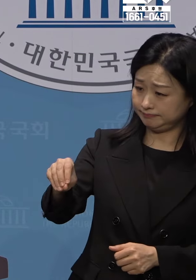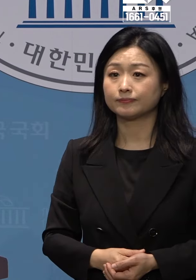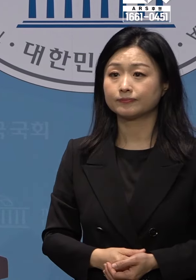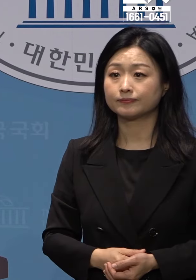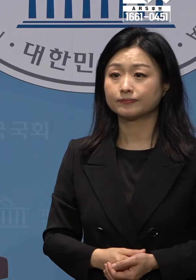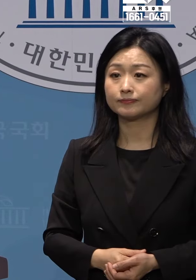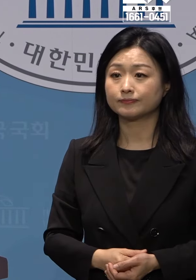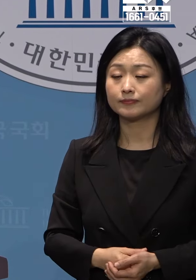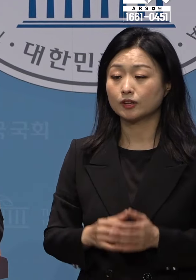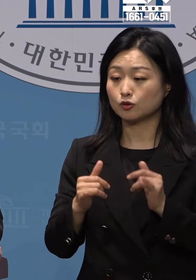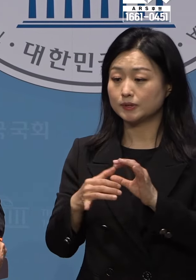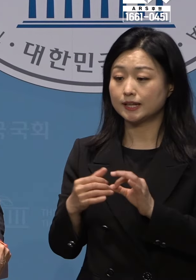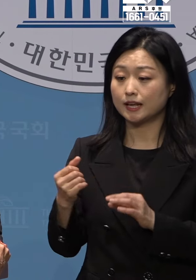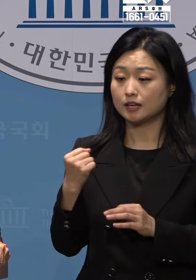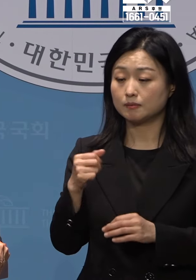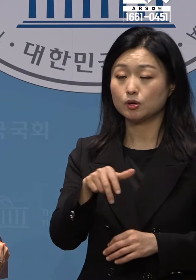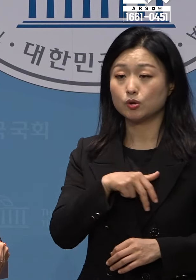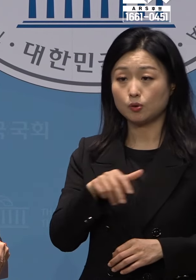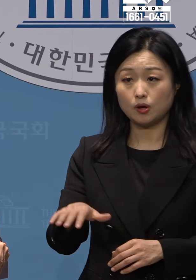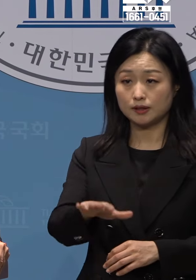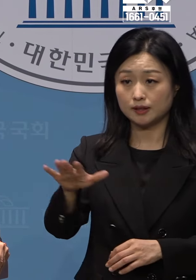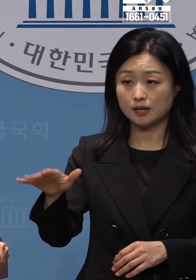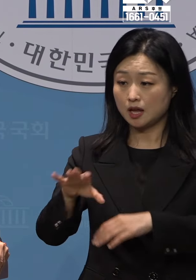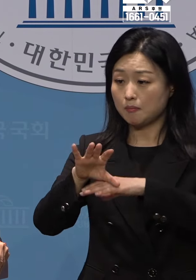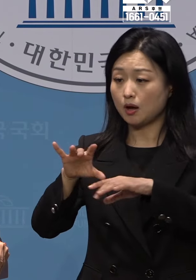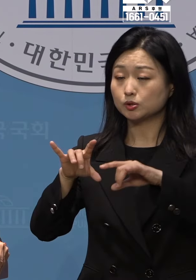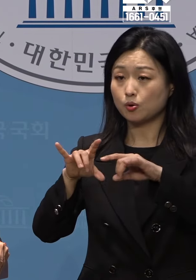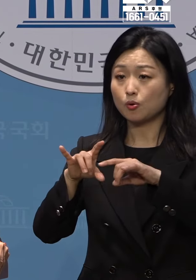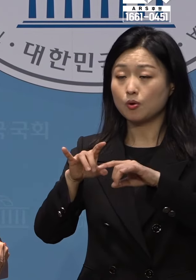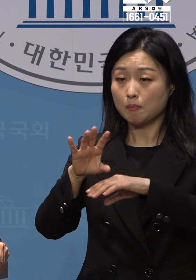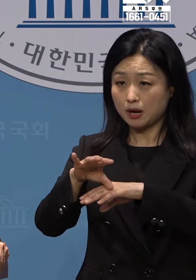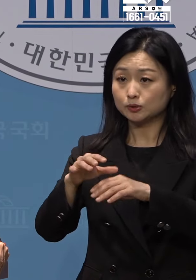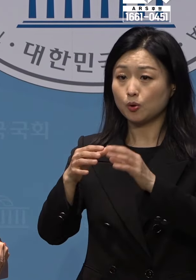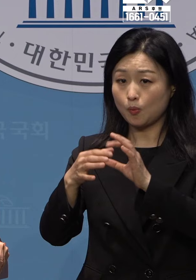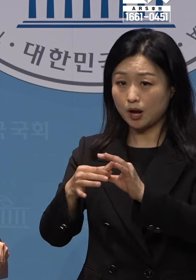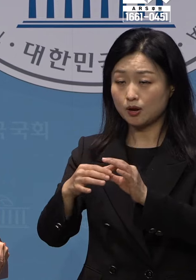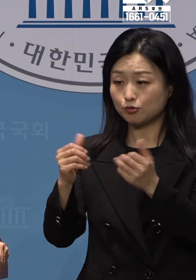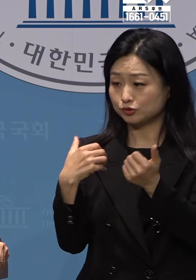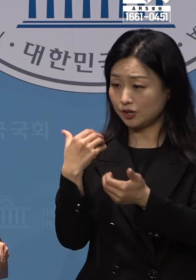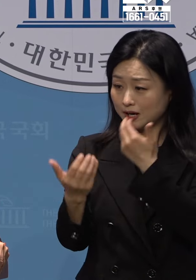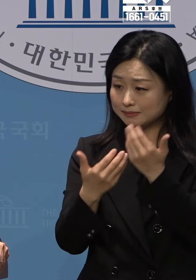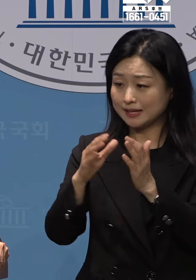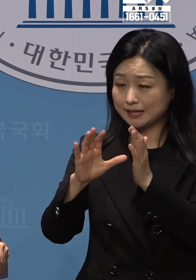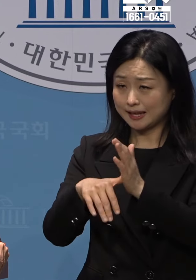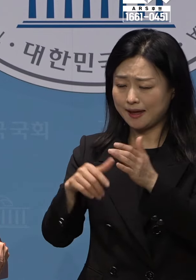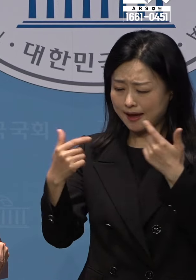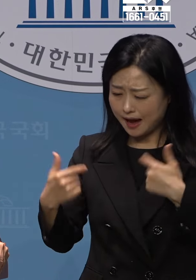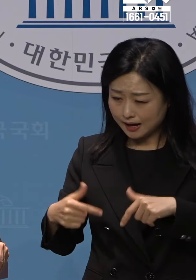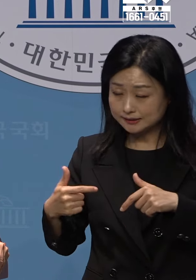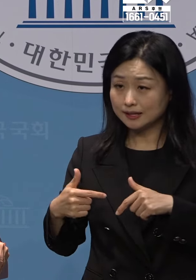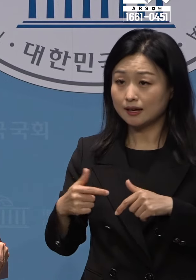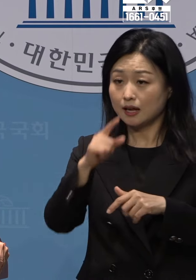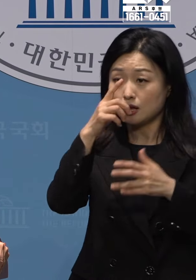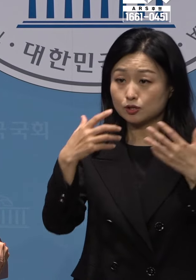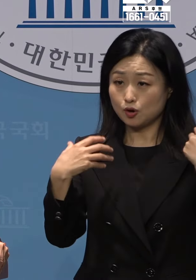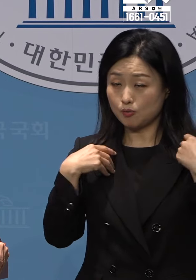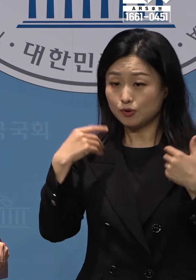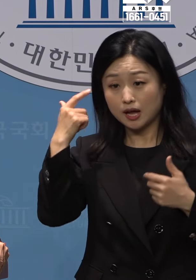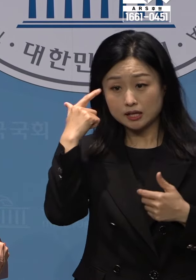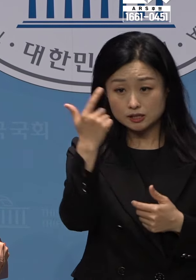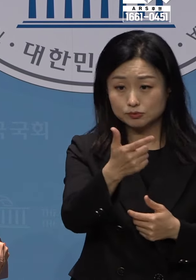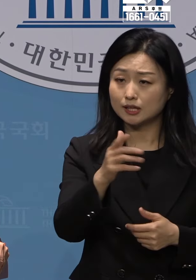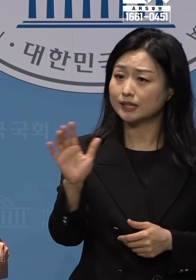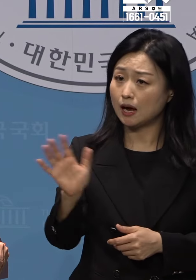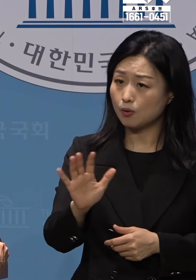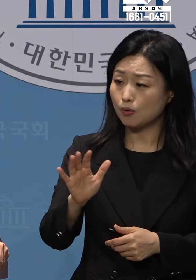금지했습니다. 국민의힘 의원들은 방송 관련 국정감사를 할 때마다 질의 시간에 피감기관에 대한 질의가